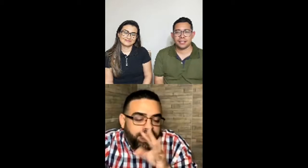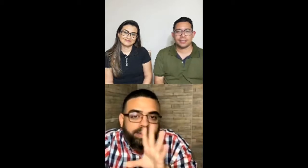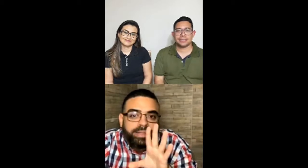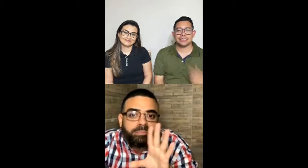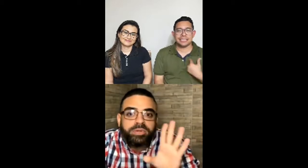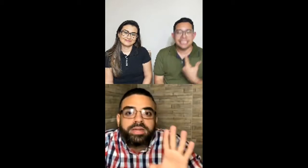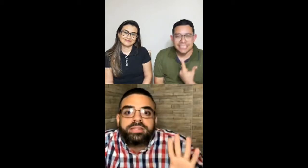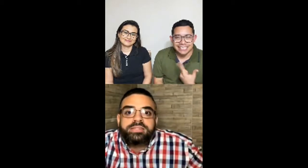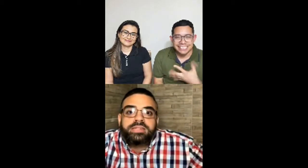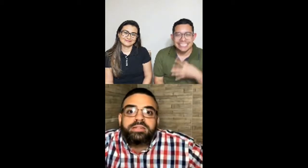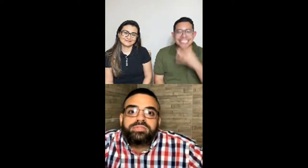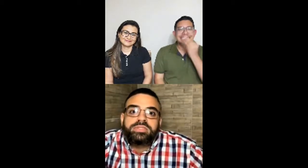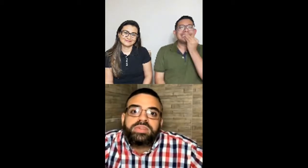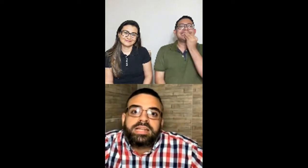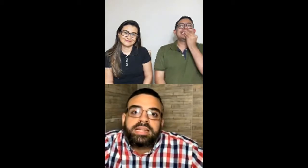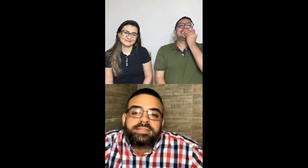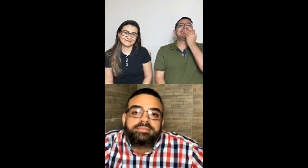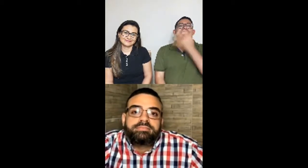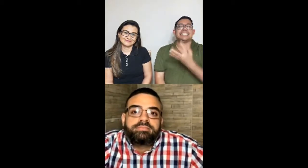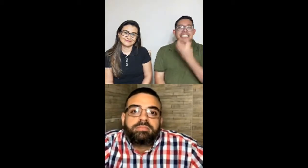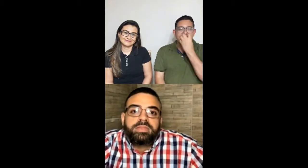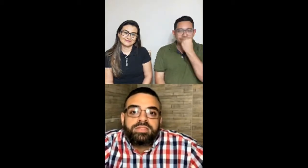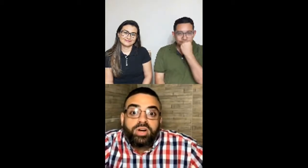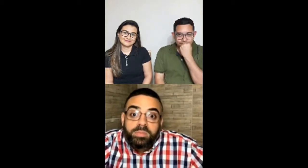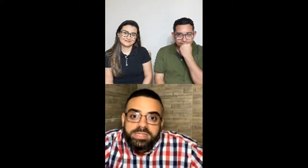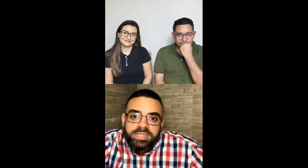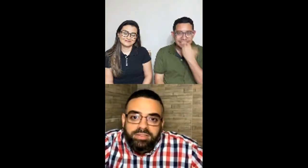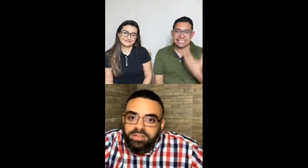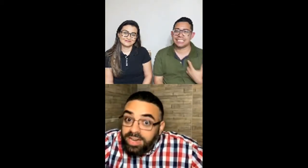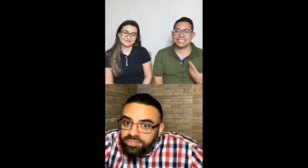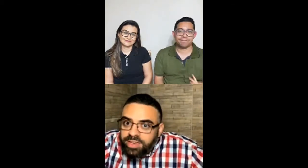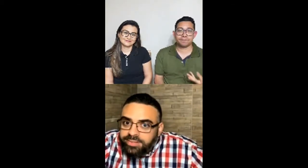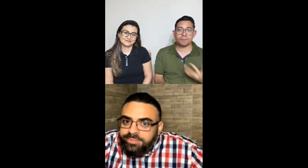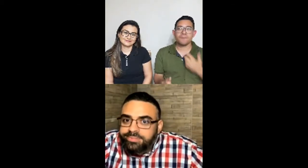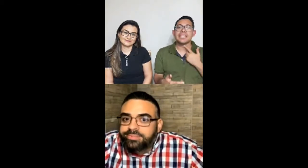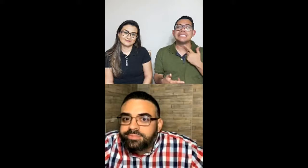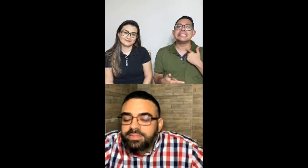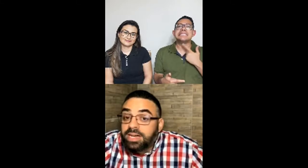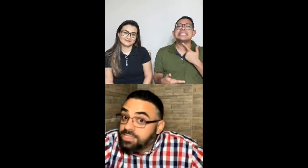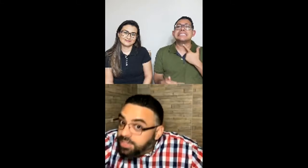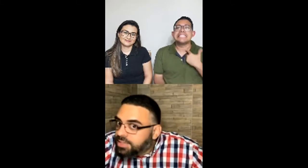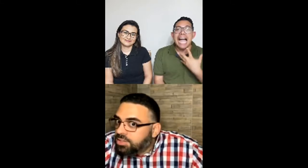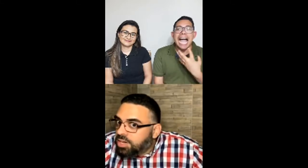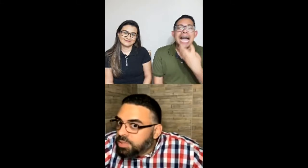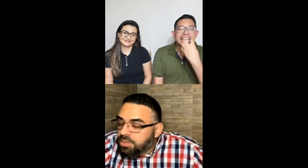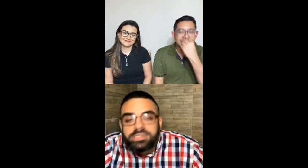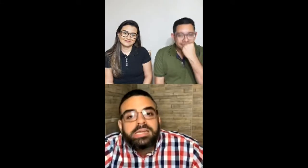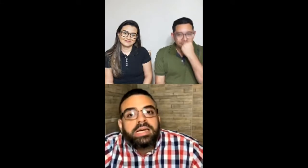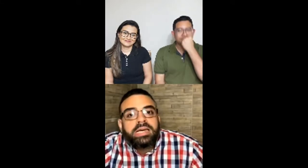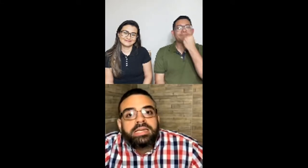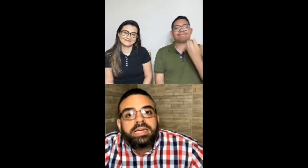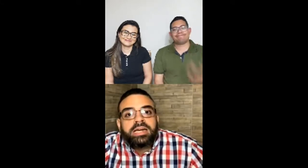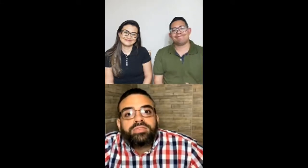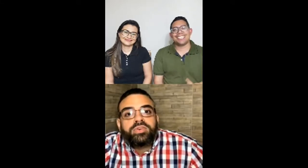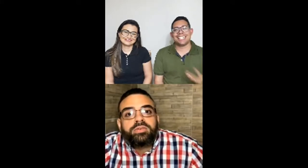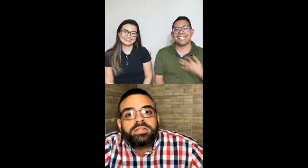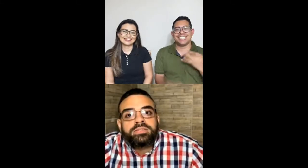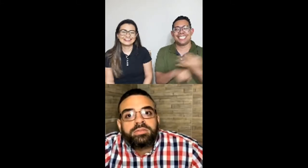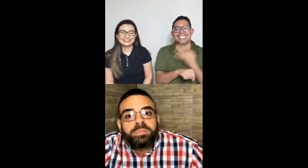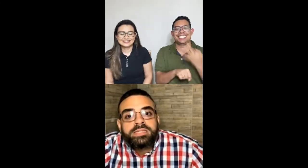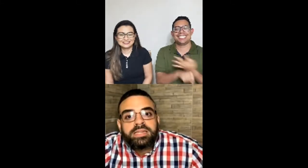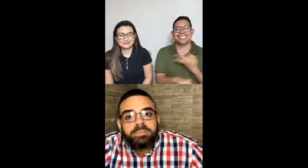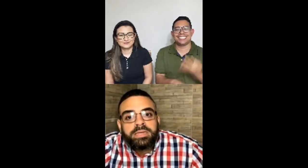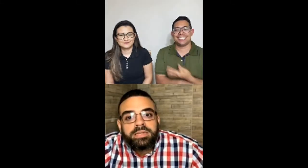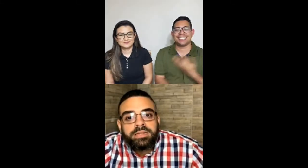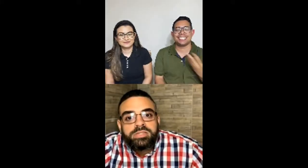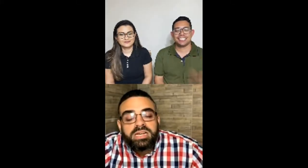Aí eu levei, eu falei nada. Eu ia falar, quieta, porque isso daí eu não vou nem falar nada. Só observa, vai